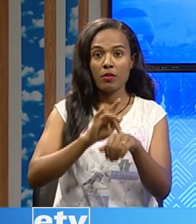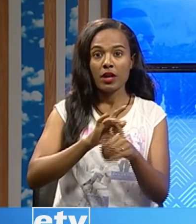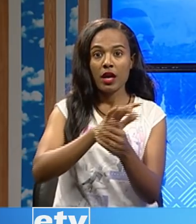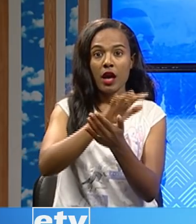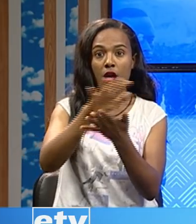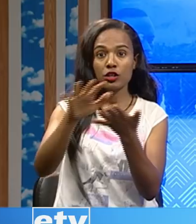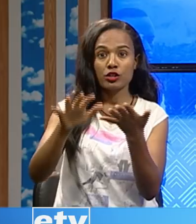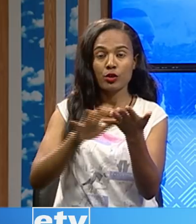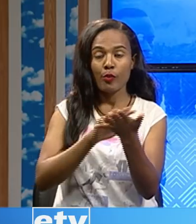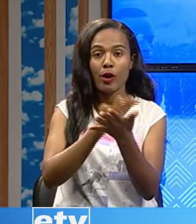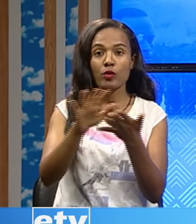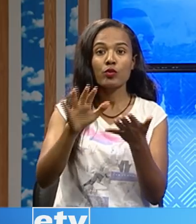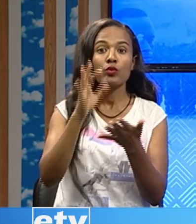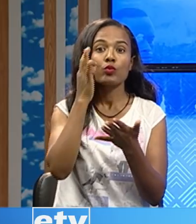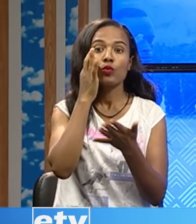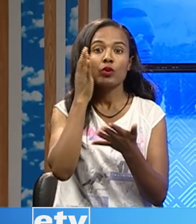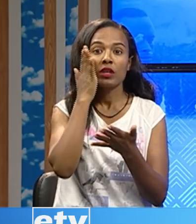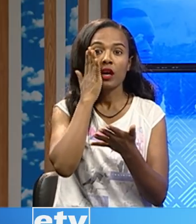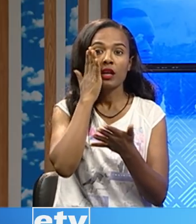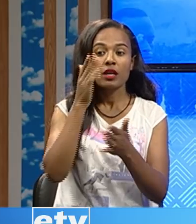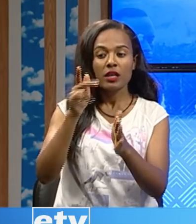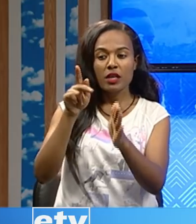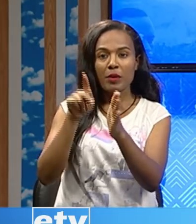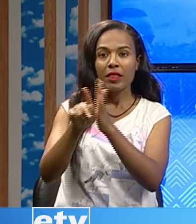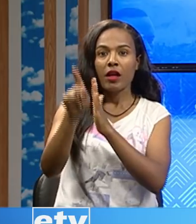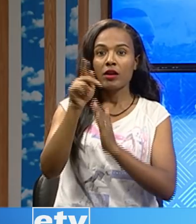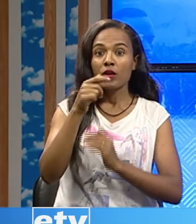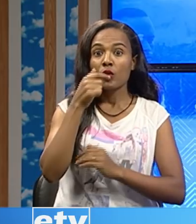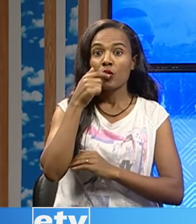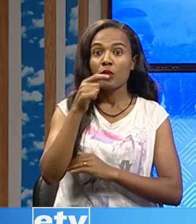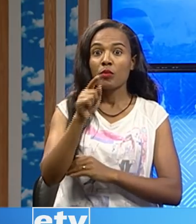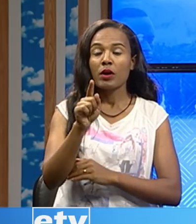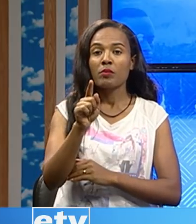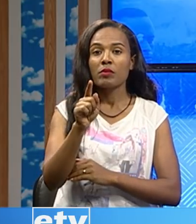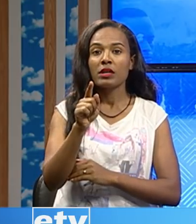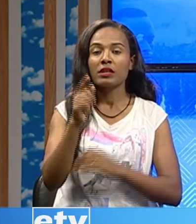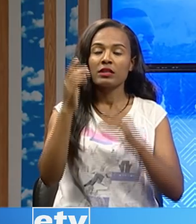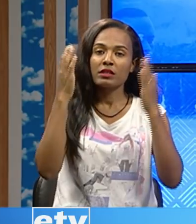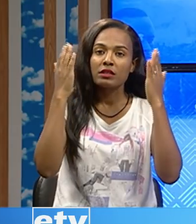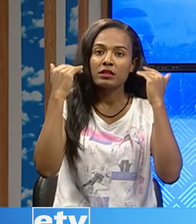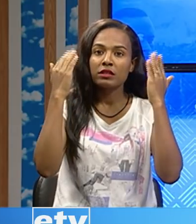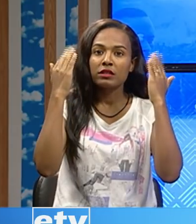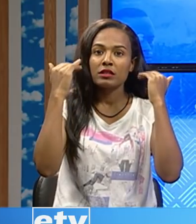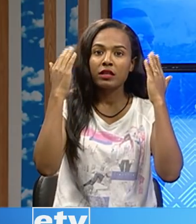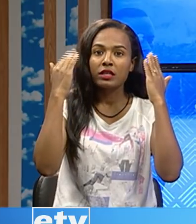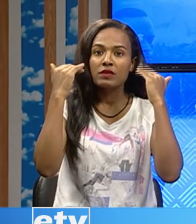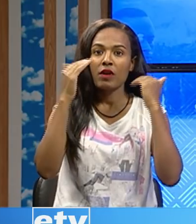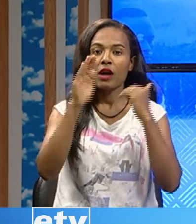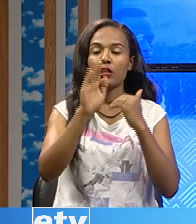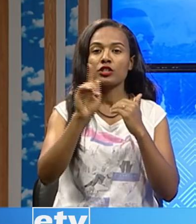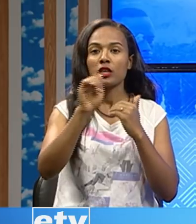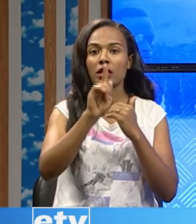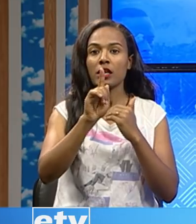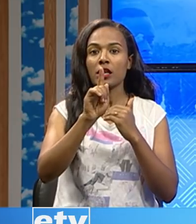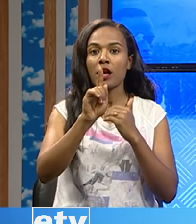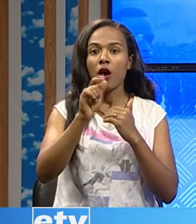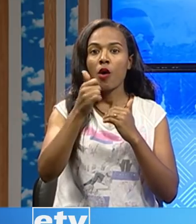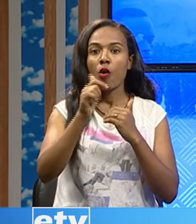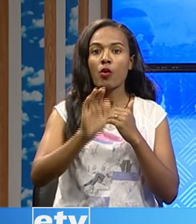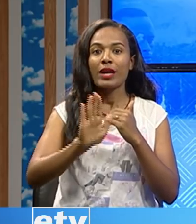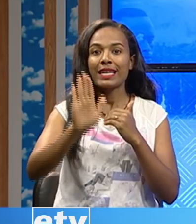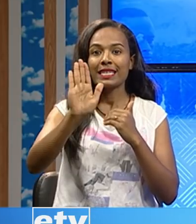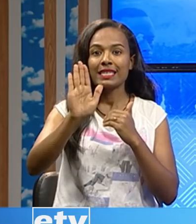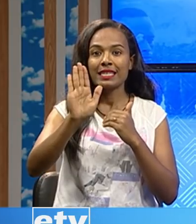አሸባሪ ወያኔ እየመጣልን ነው በሚል ቀቢጸ ተስፋ የሸኔ እና የኦነግ